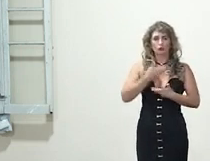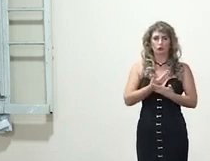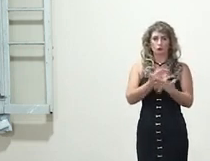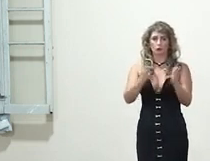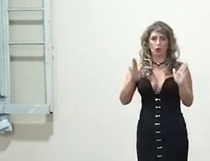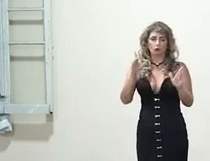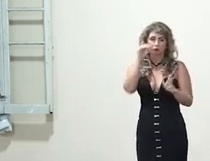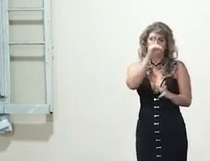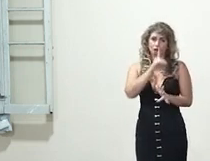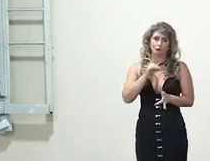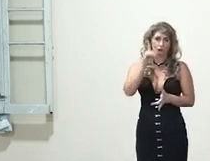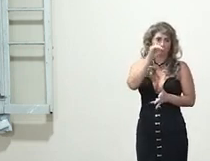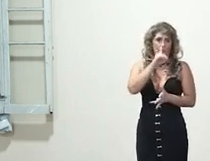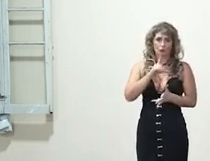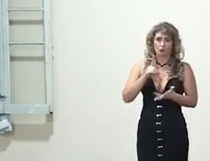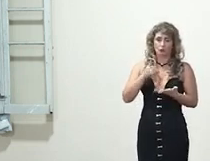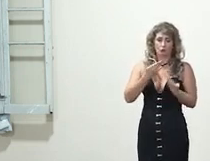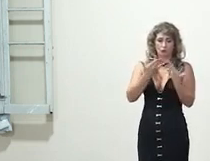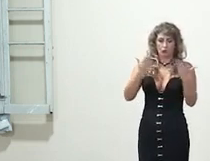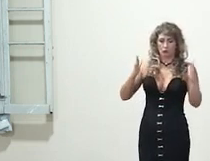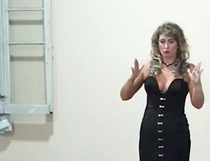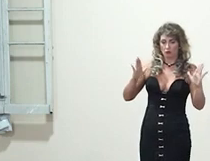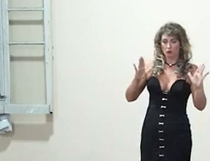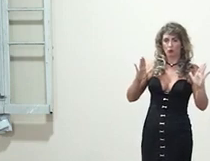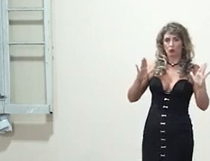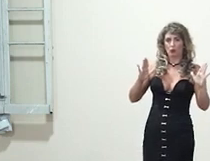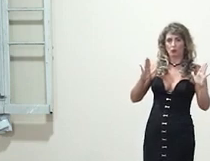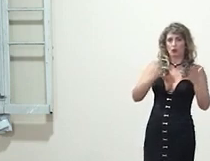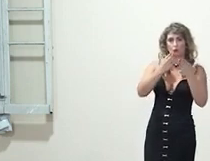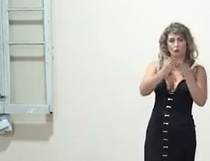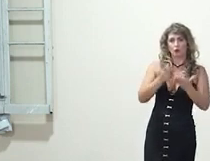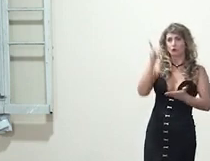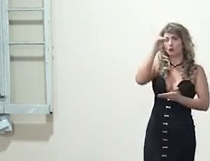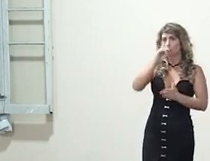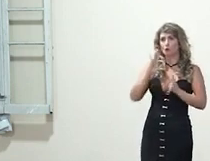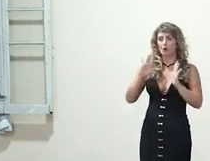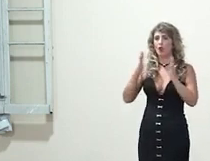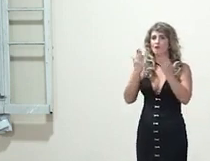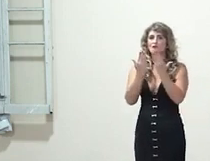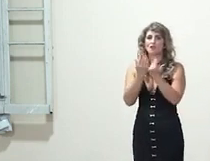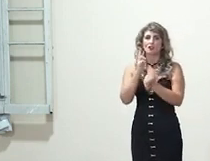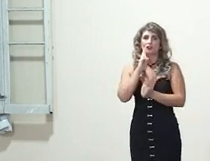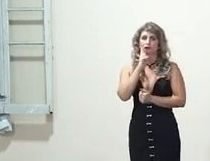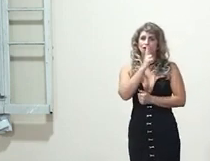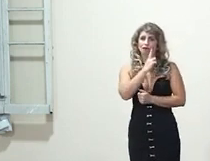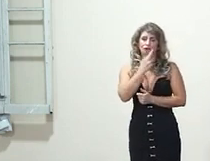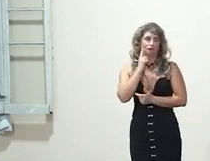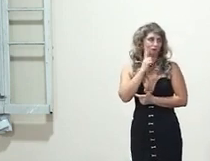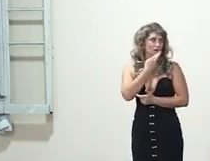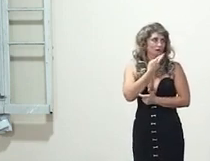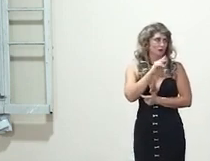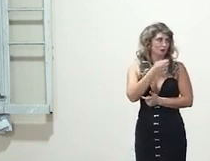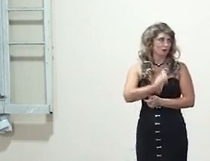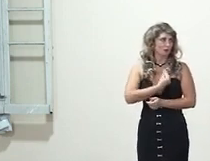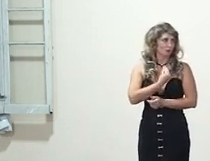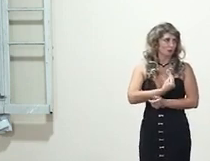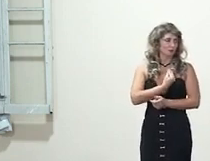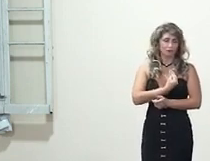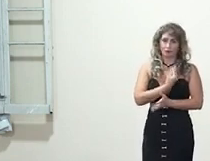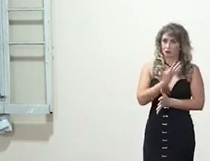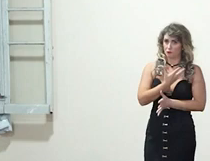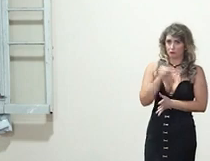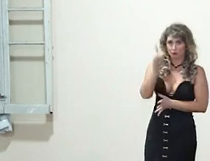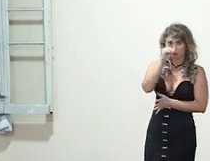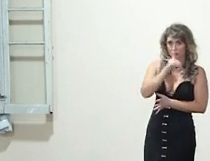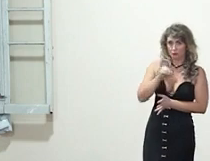abrem domingo. Eles atendem o porto e domingo eles fecham. Você não tem restaurante, você não tem vida efetiva do turismo domingo em Paranaguá,